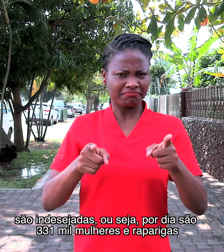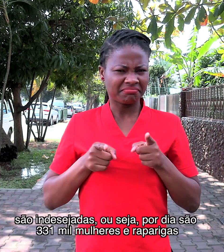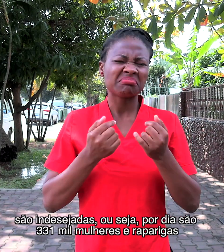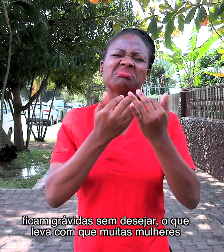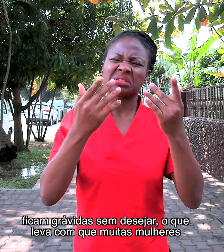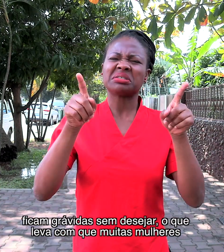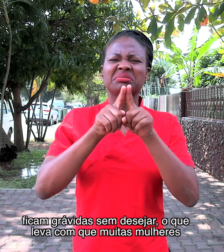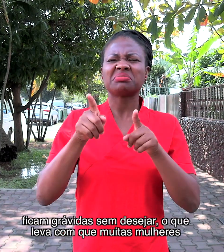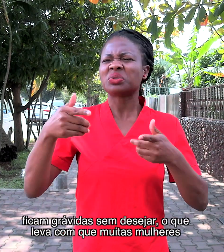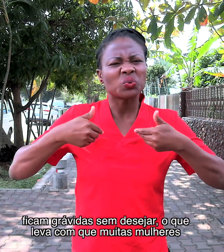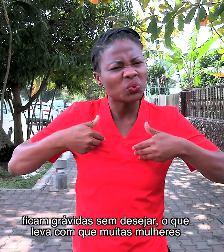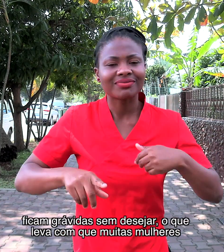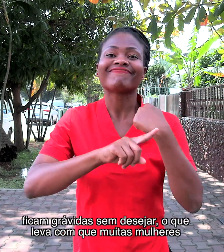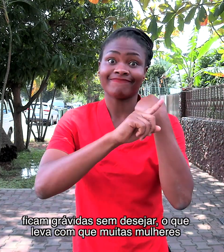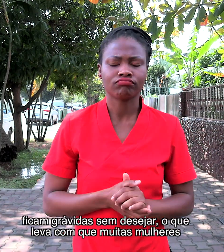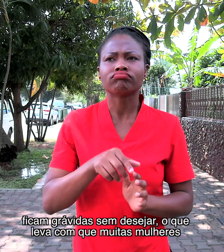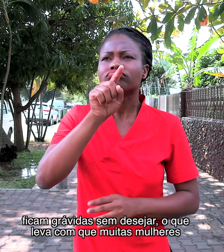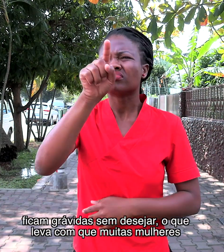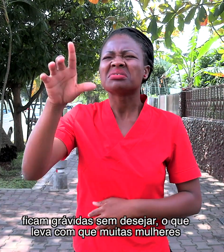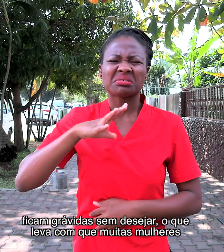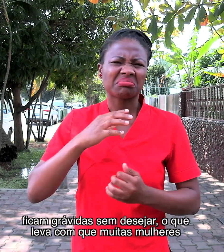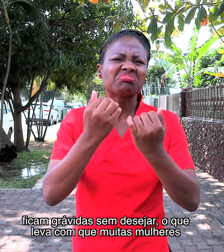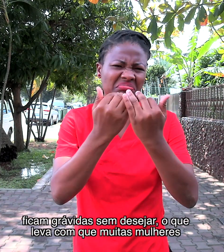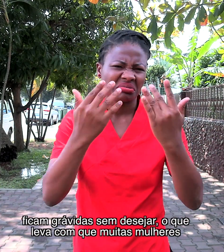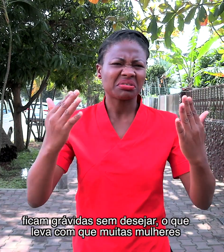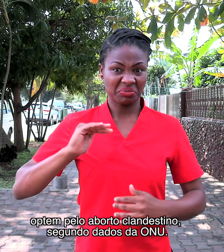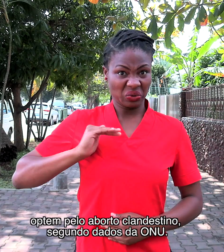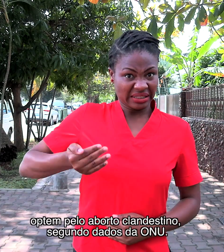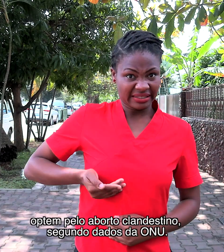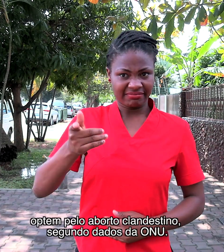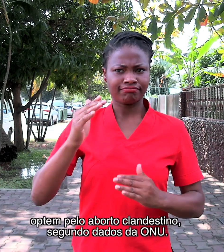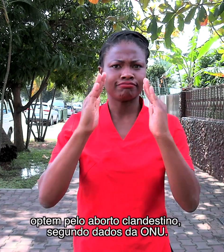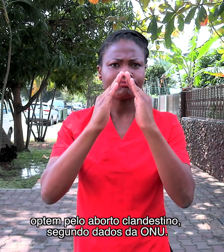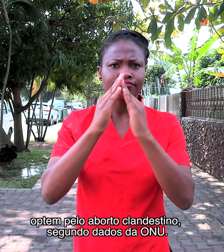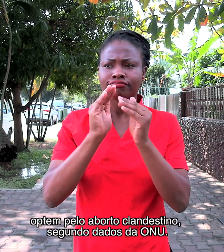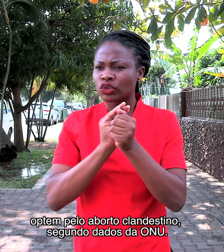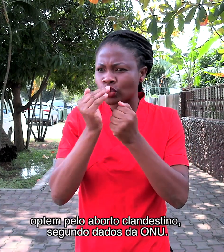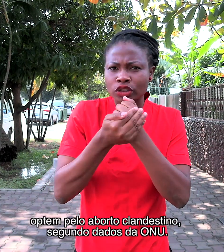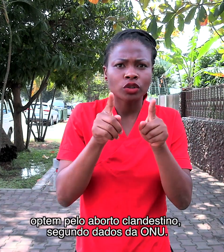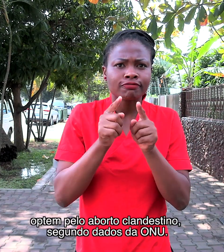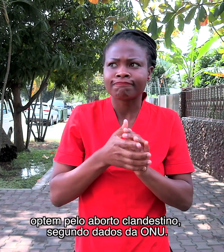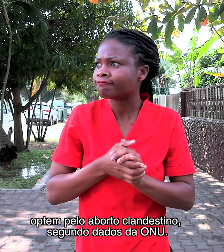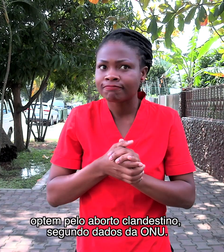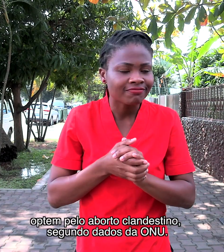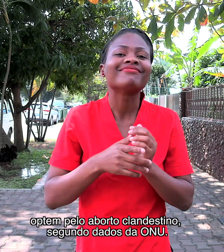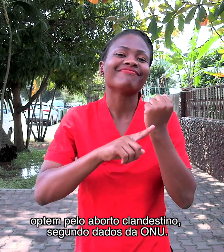raparigas que ficam grávidas sem desejar, o que leva com que as mulheres optem pelo aborto clandestino, segundo dados da ONU.